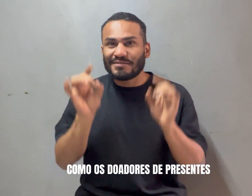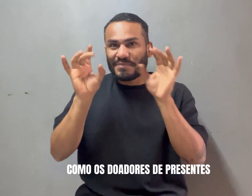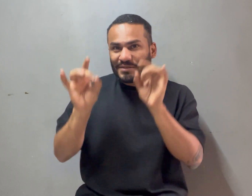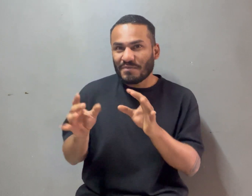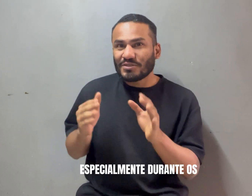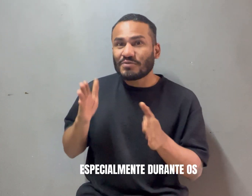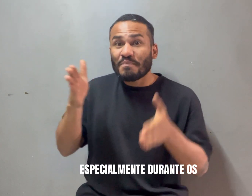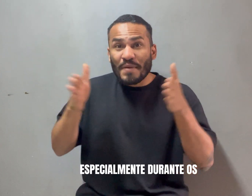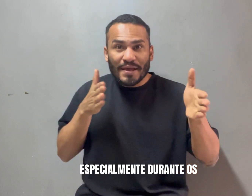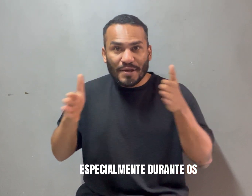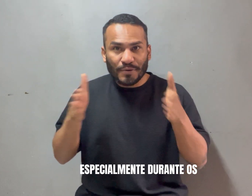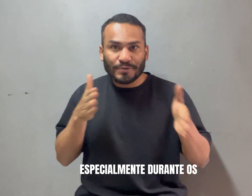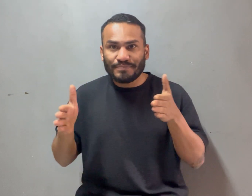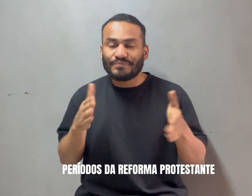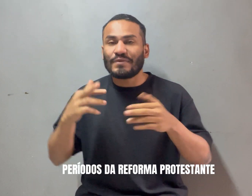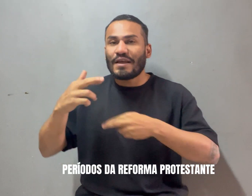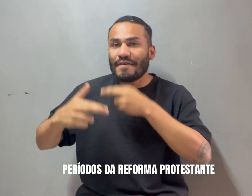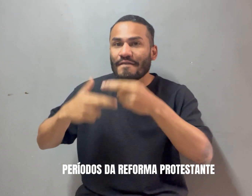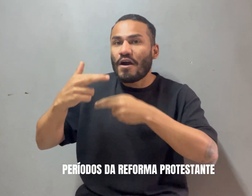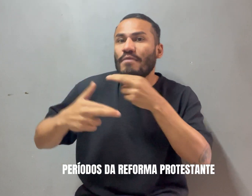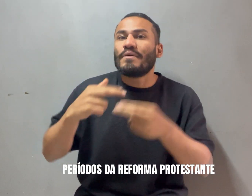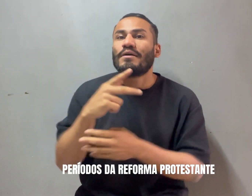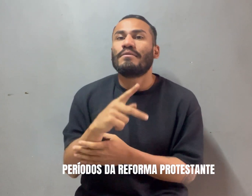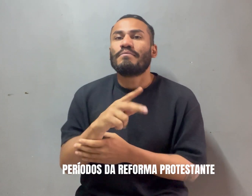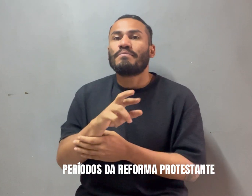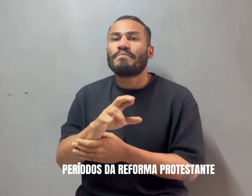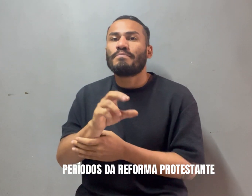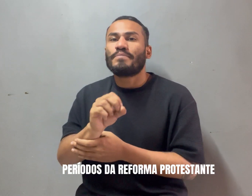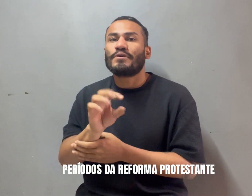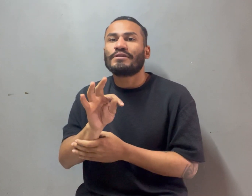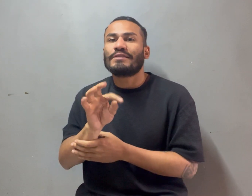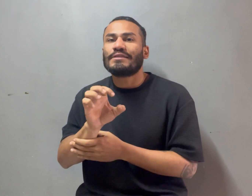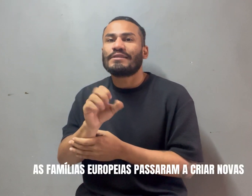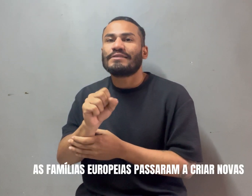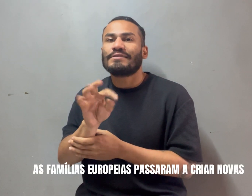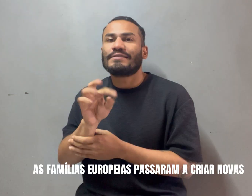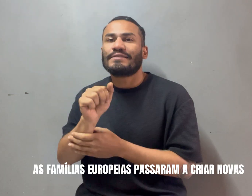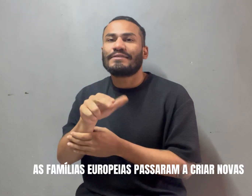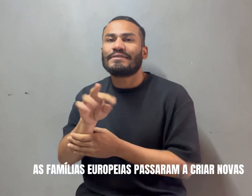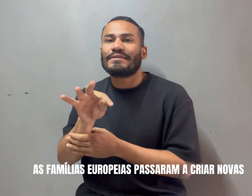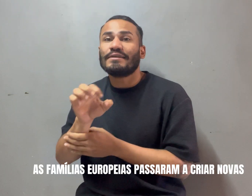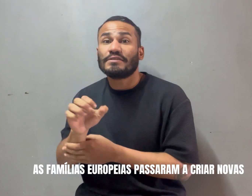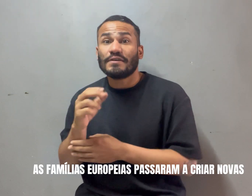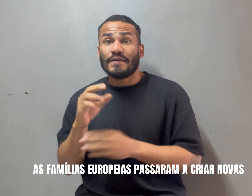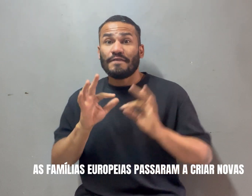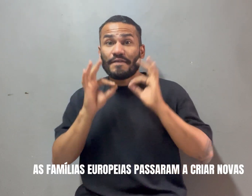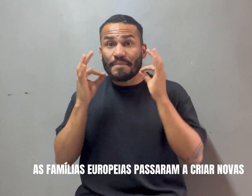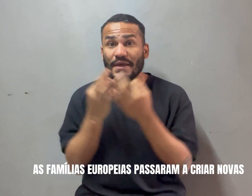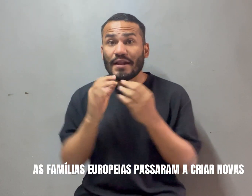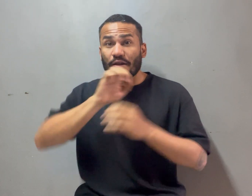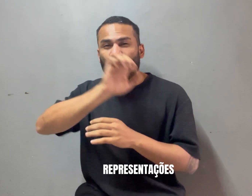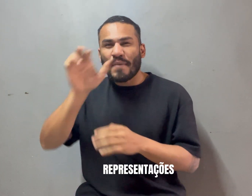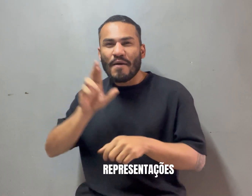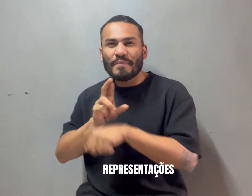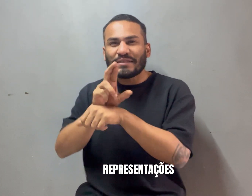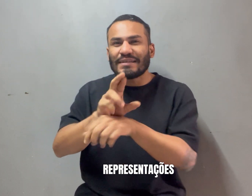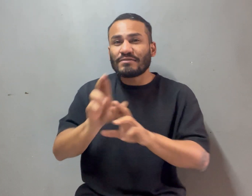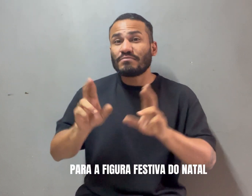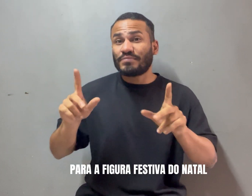presentes, especialmente durante os períodos da Reforma Protestante, as famílias europeias passaram a criar novas representações para a